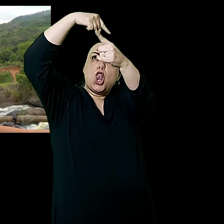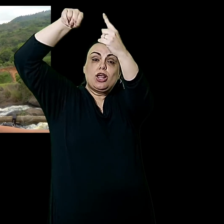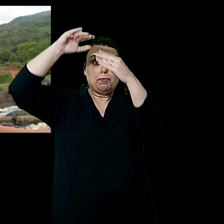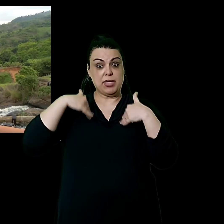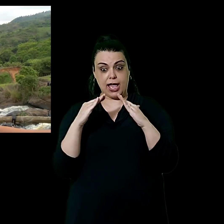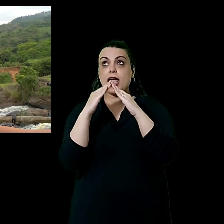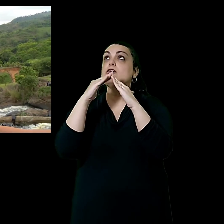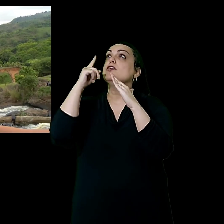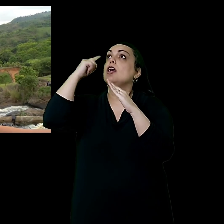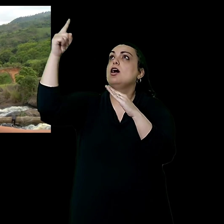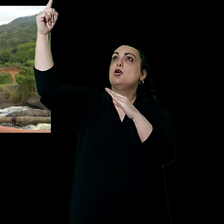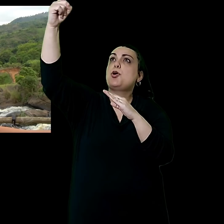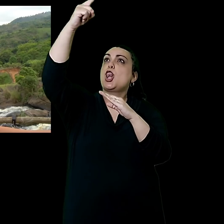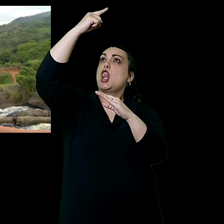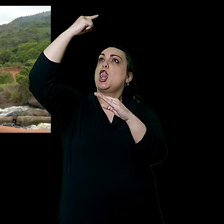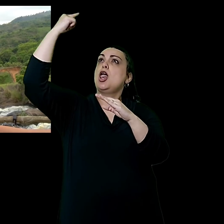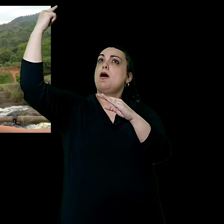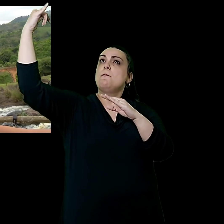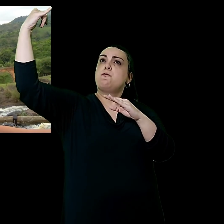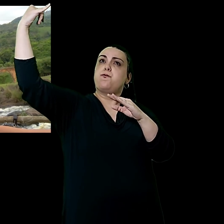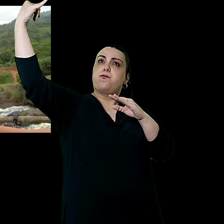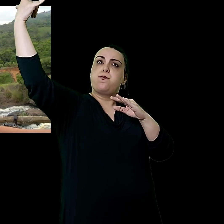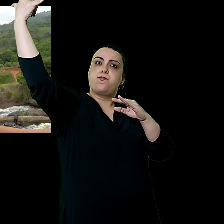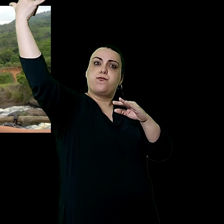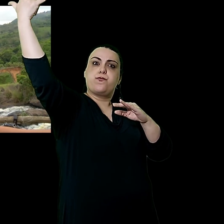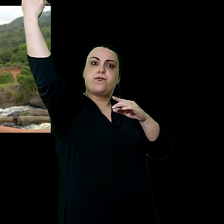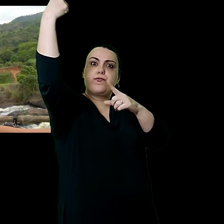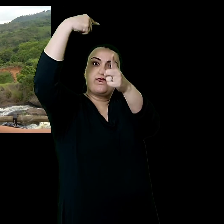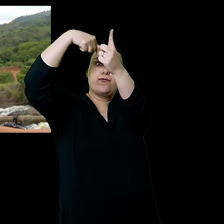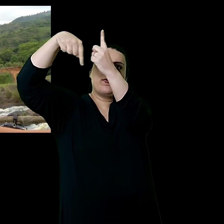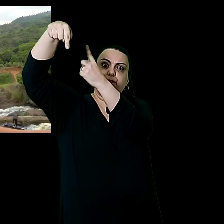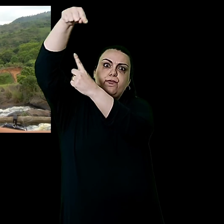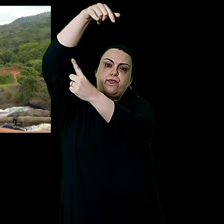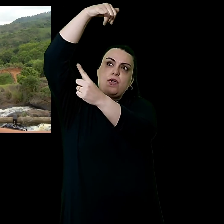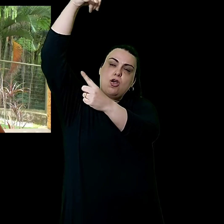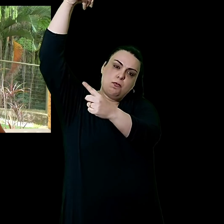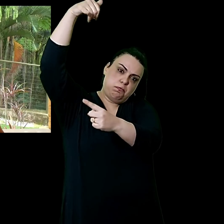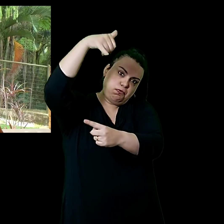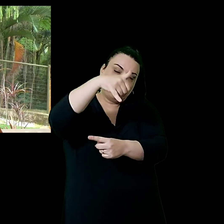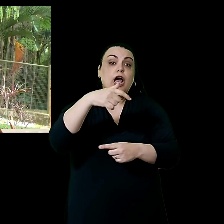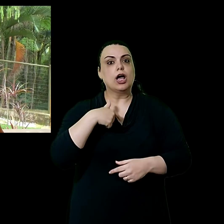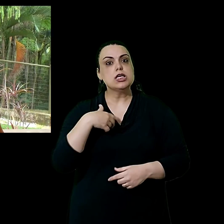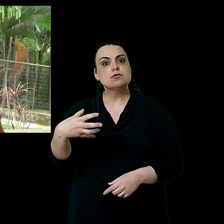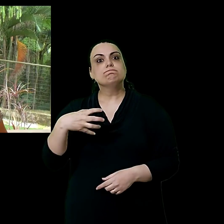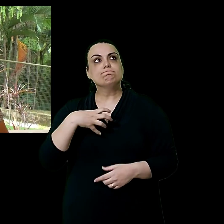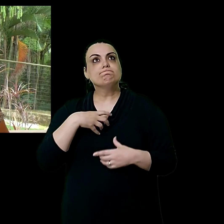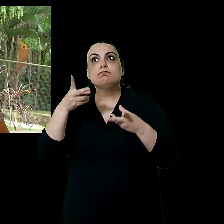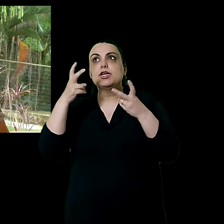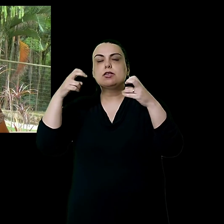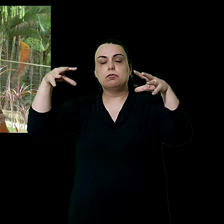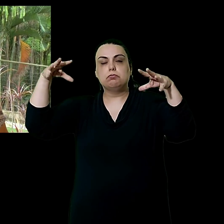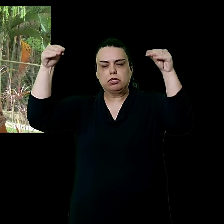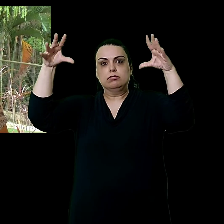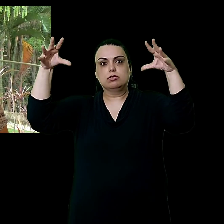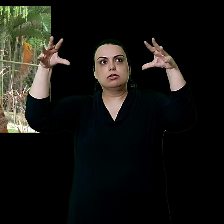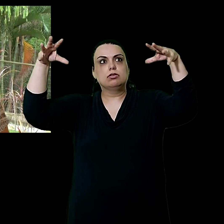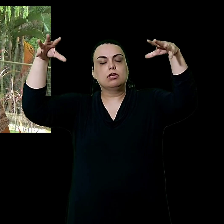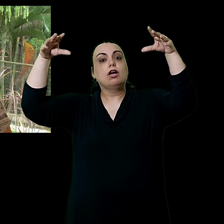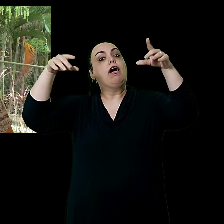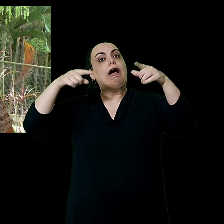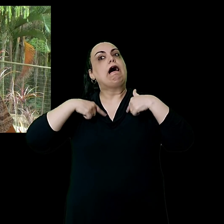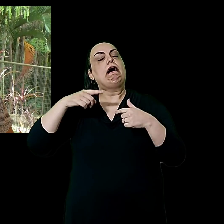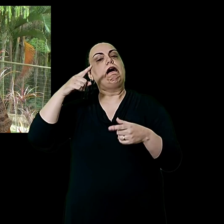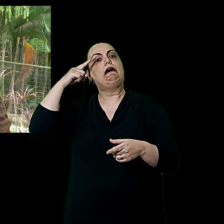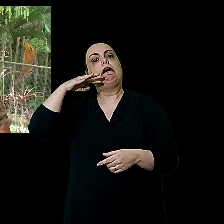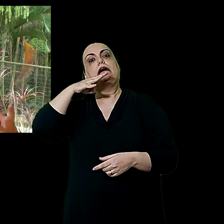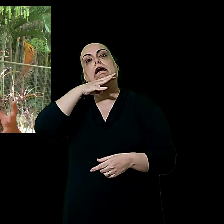da minha casa. Cheguei a cair na minha casa, depois ele deu uma... Estava rodando, depois deu uma guinada para baixo. Aí que eu acendi a luz piscou, deve ser na hora